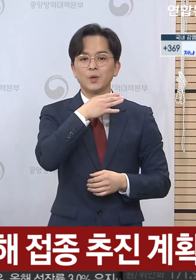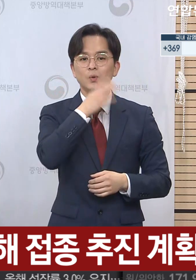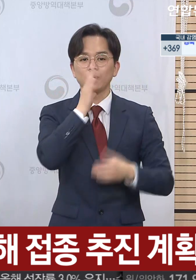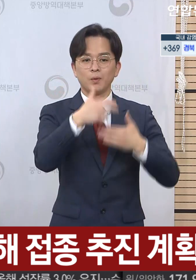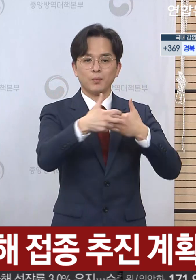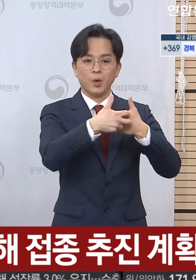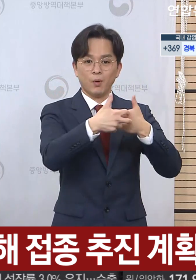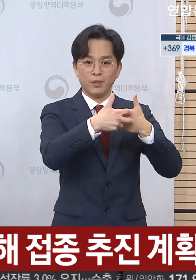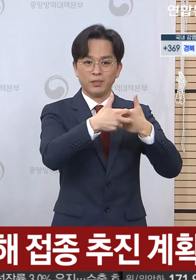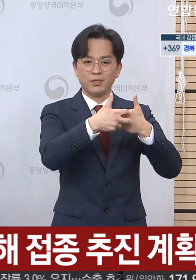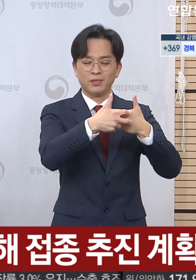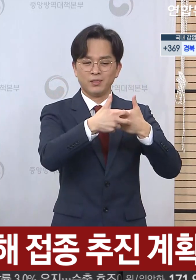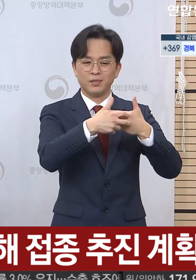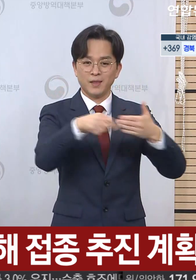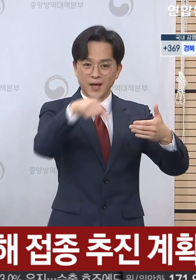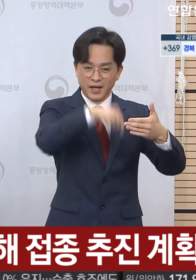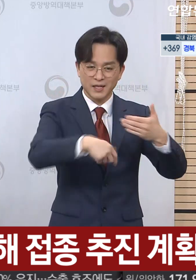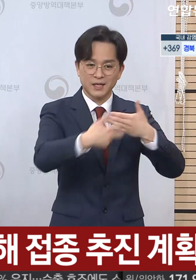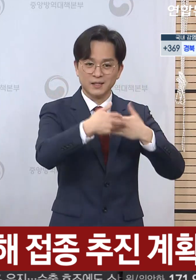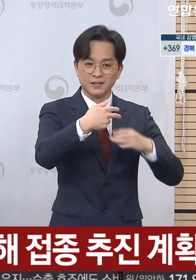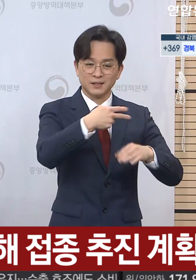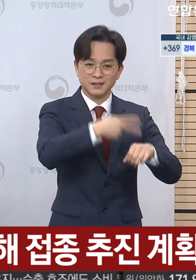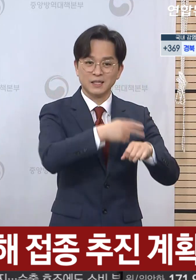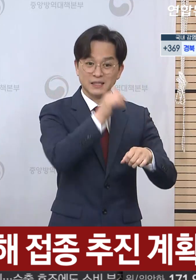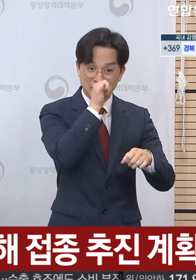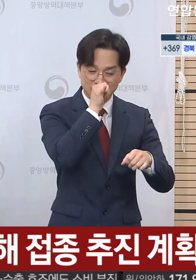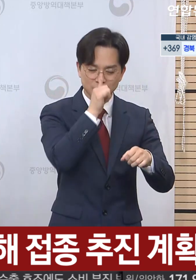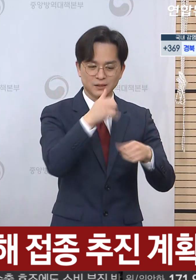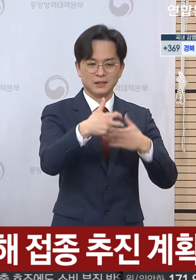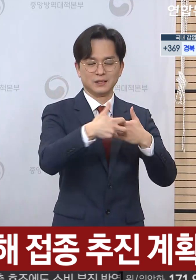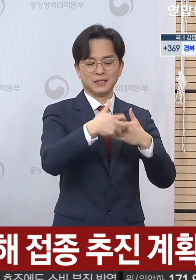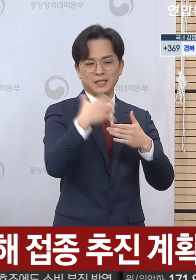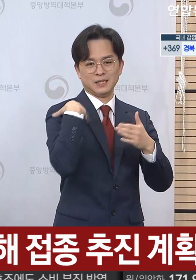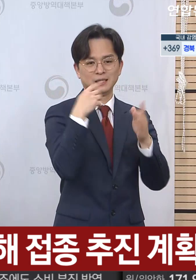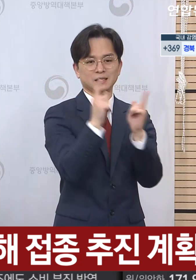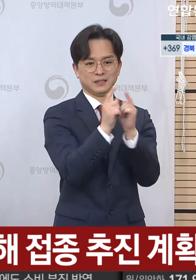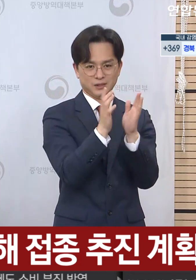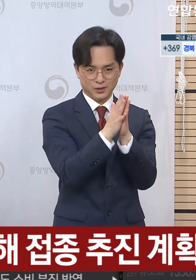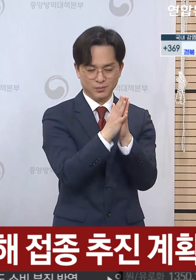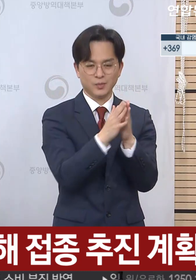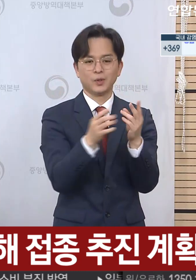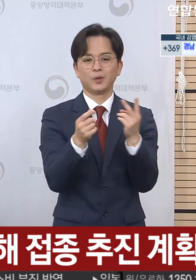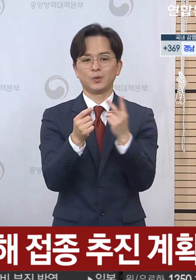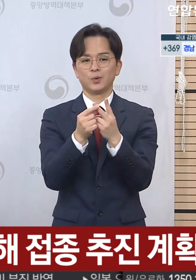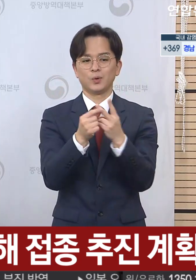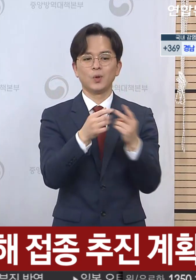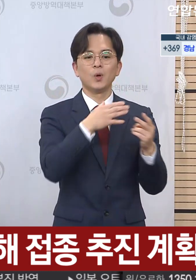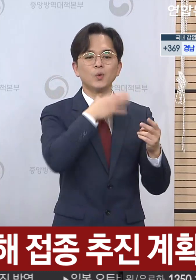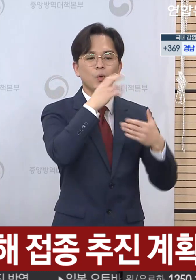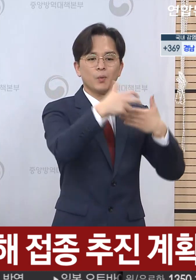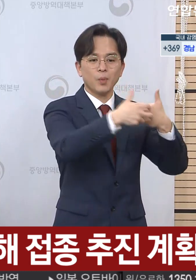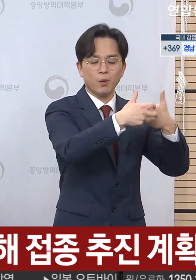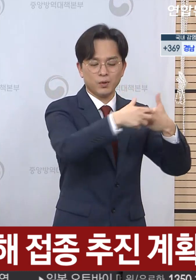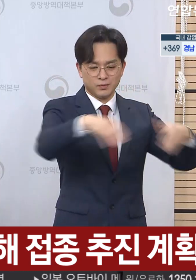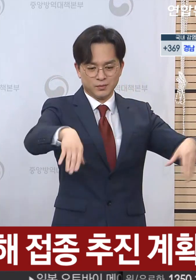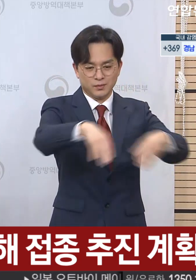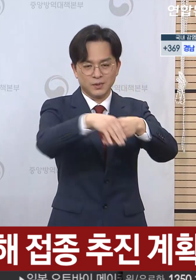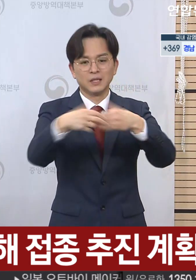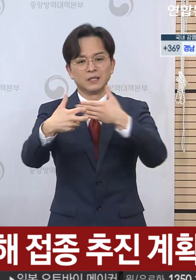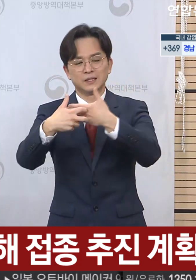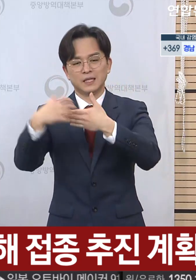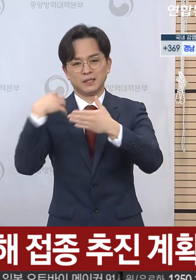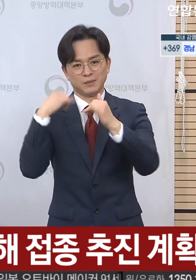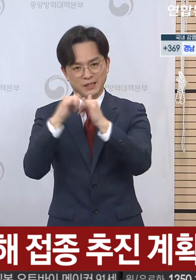의료 인력과 요양시설별 계약을 맺은 민간의 병의원의 의료진, 그리고 중앙과 권역 예방접종센터의